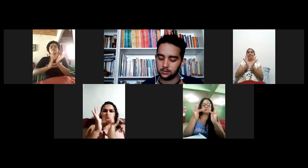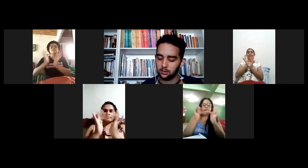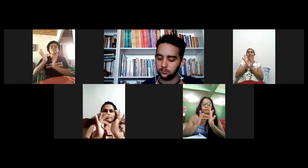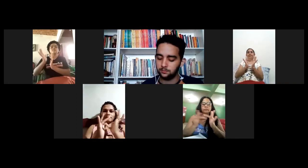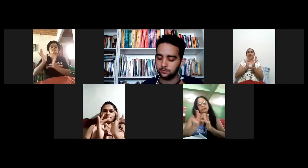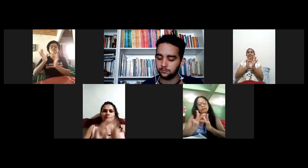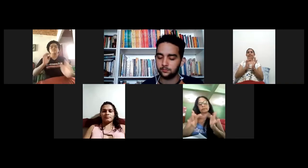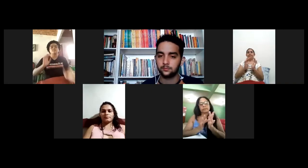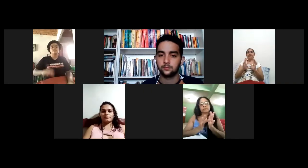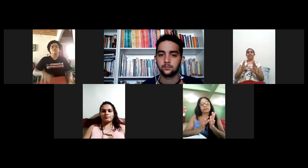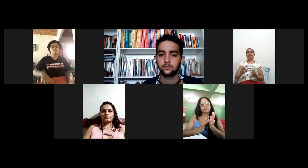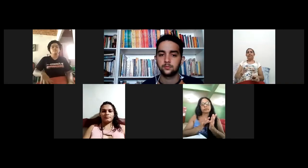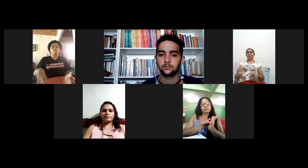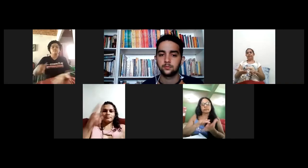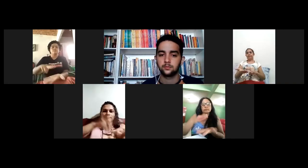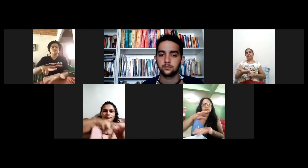ressurreição,